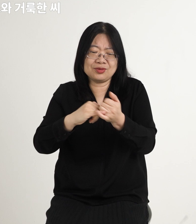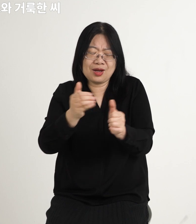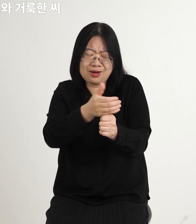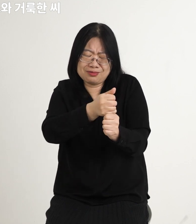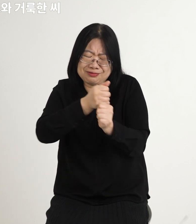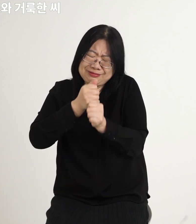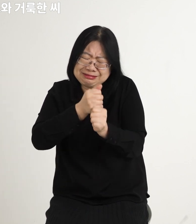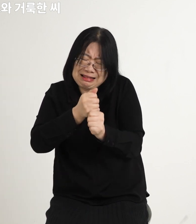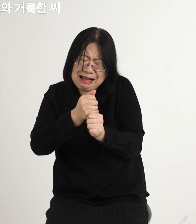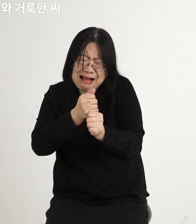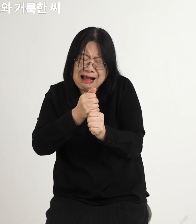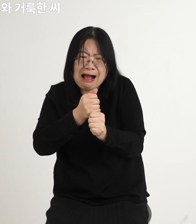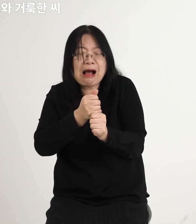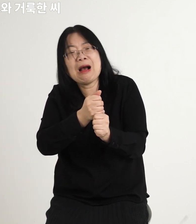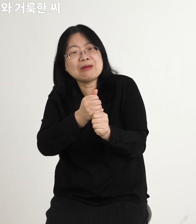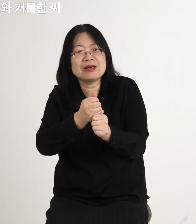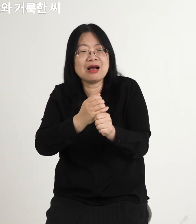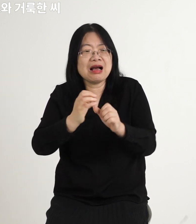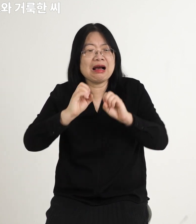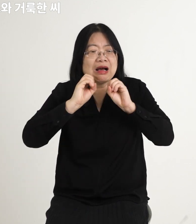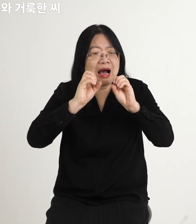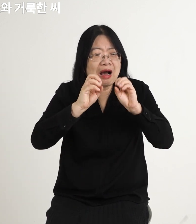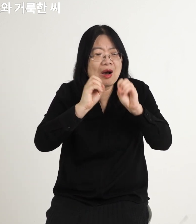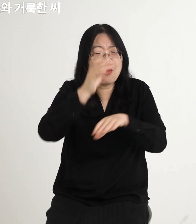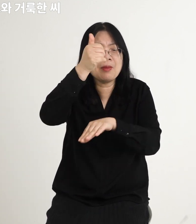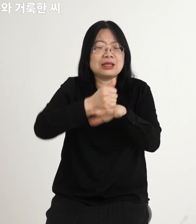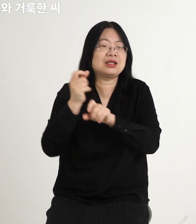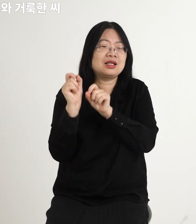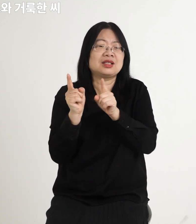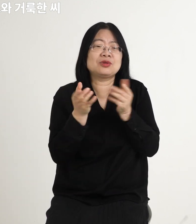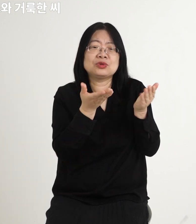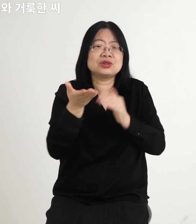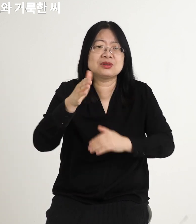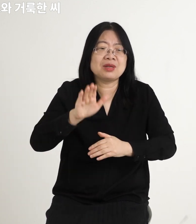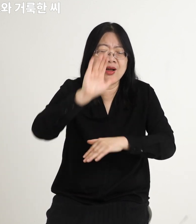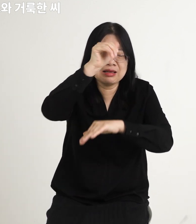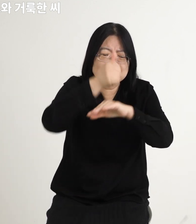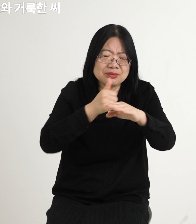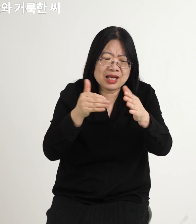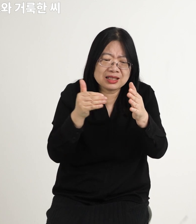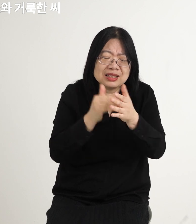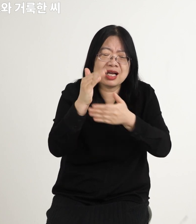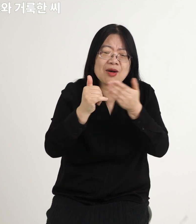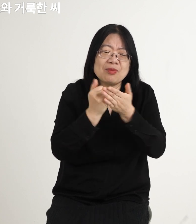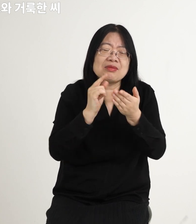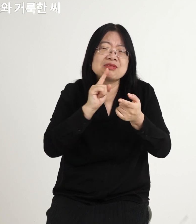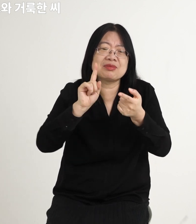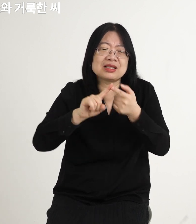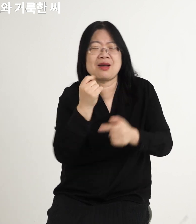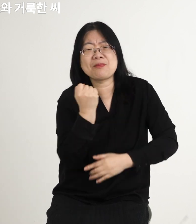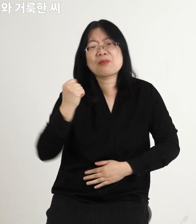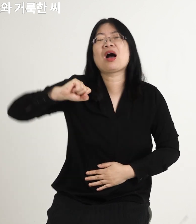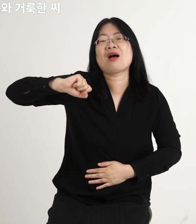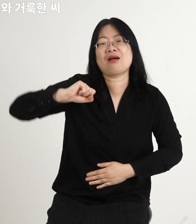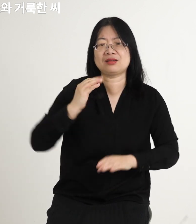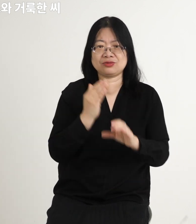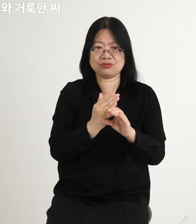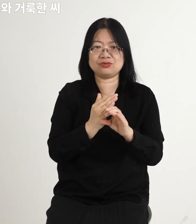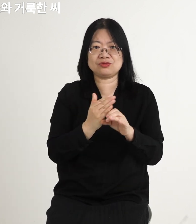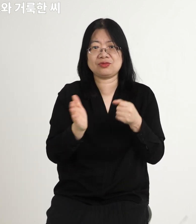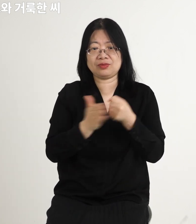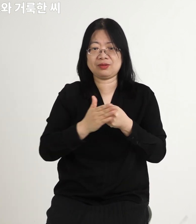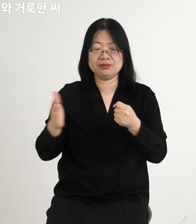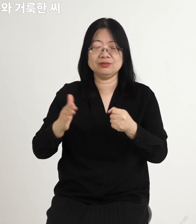마지막 기회를 주는데도 불구하고 하나님을 끝까지 괴롭히고 있어요. 말을 듣지 않아요.